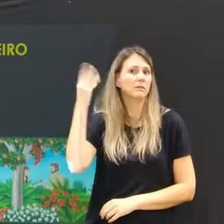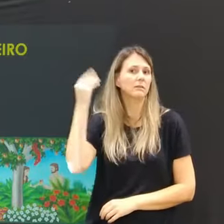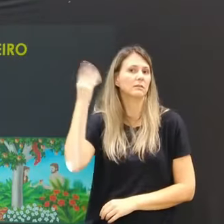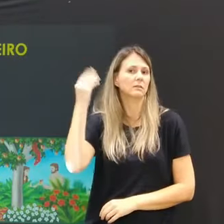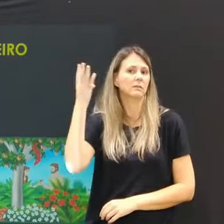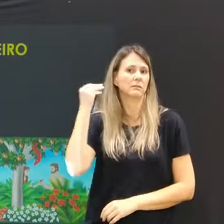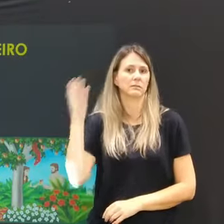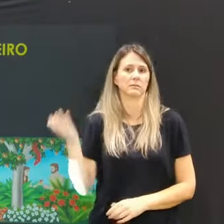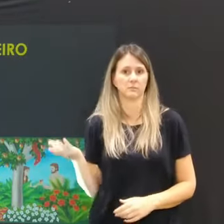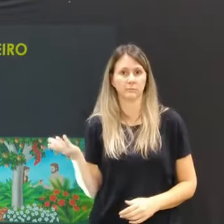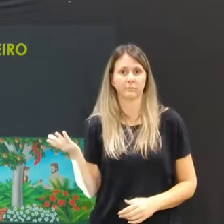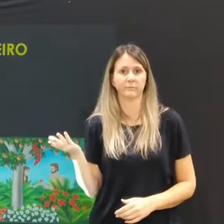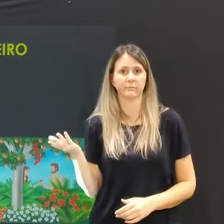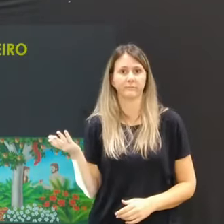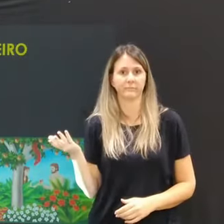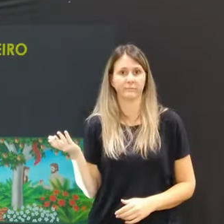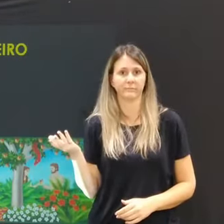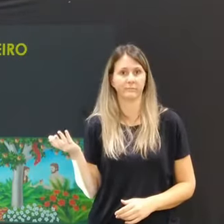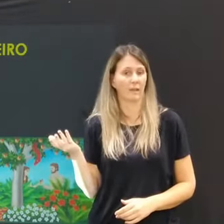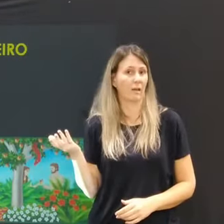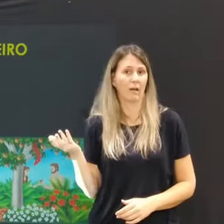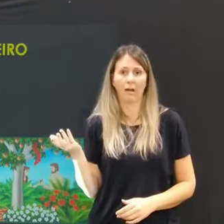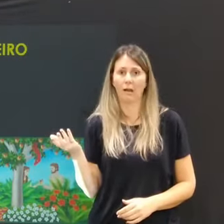Quem era a cobra? É uma personificação do diabo.